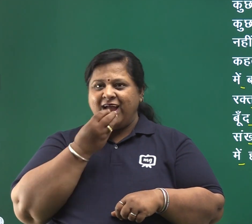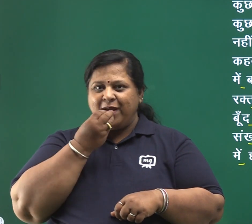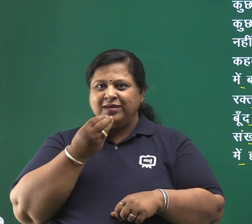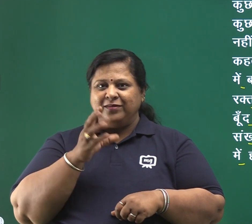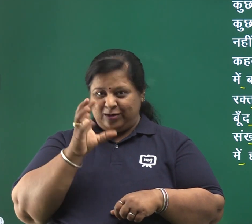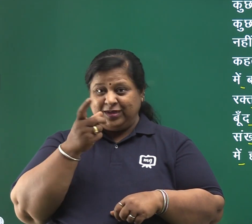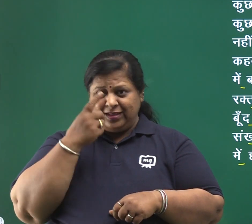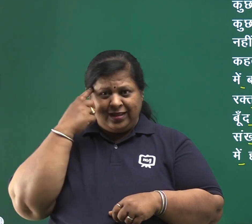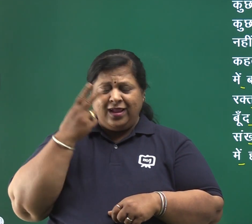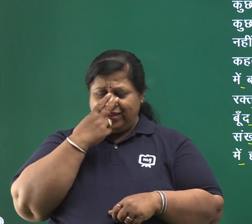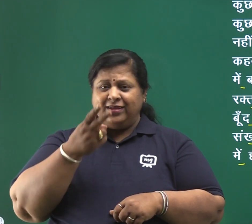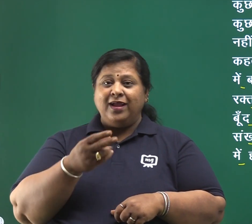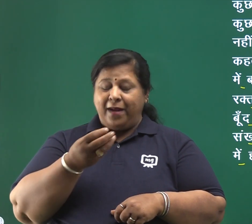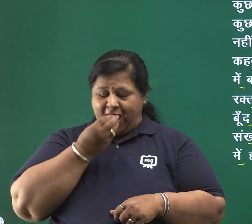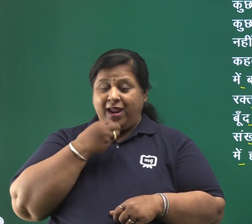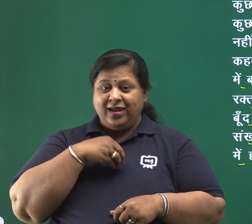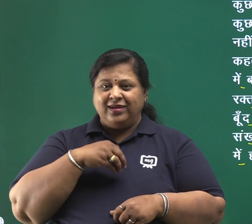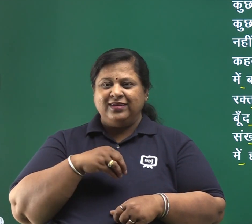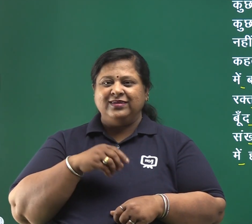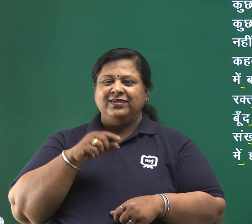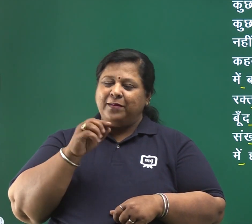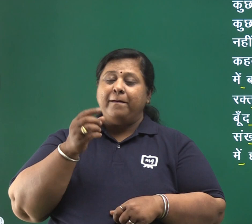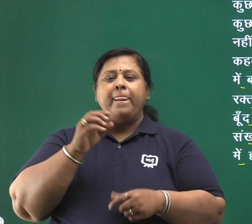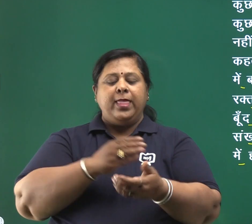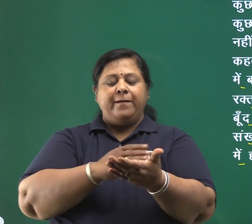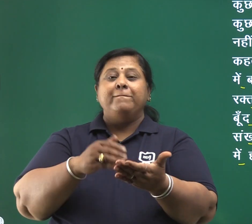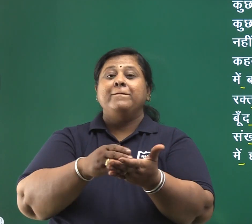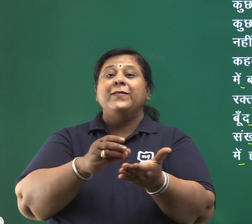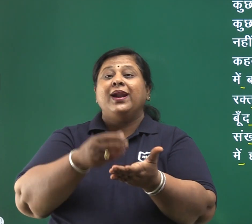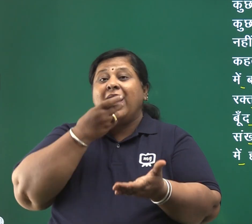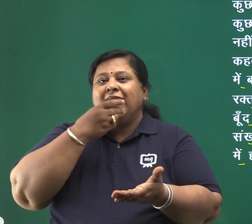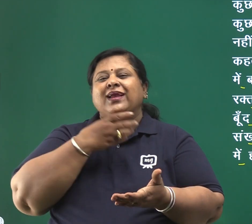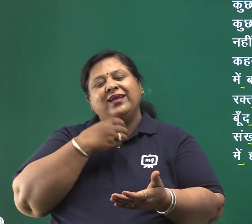देखा है बालूशाही? खाया है? ये एक मिठाई होती है।